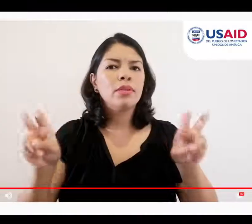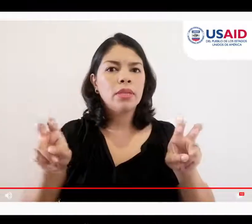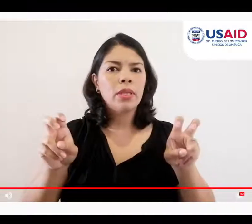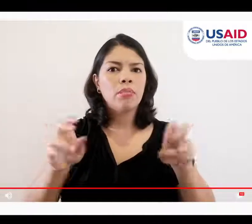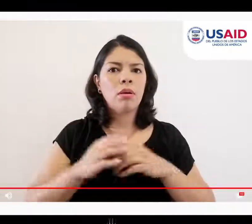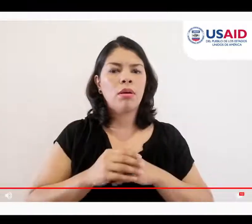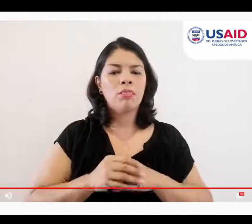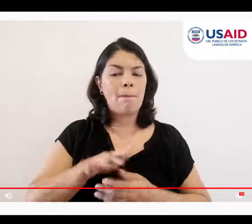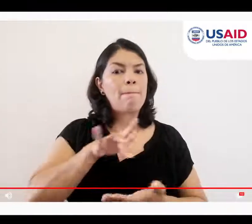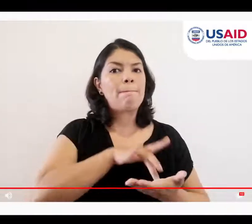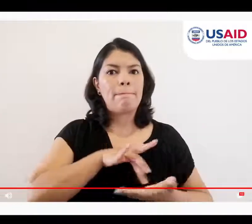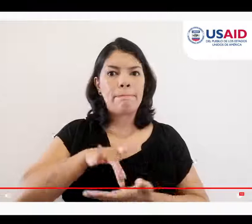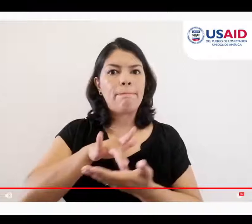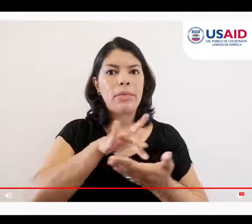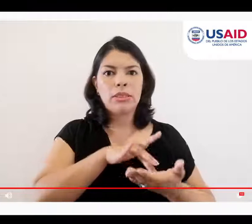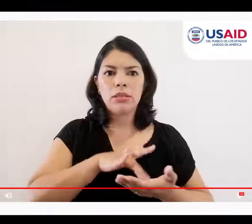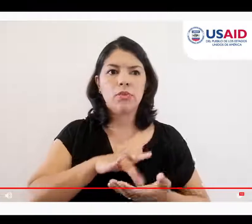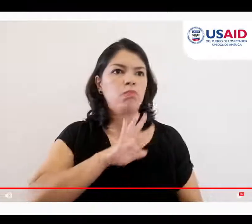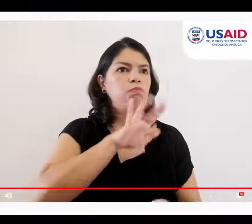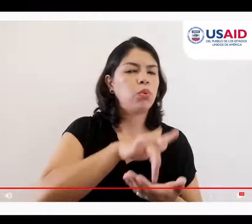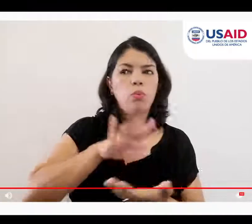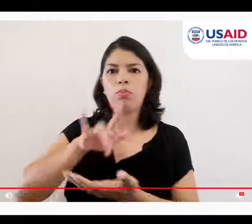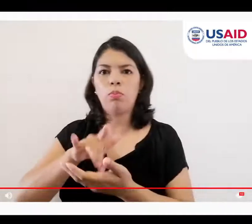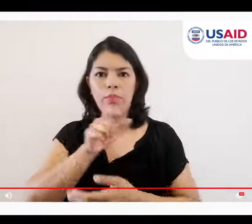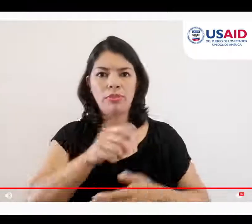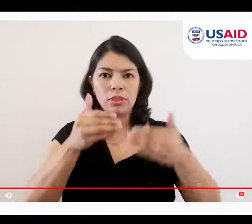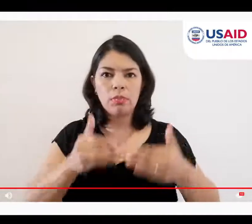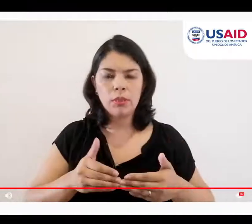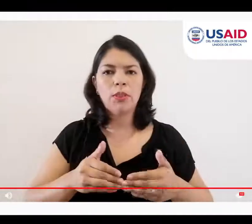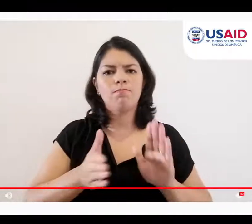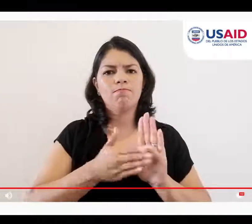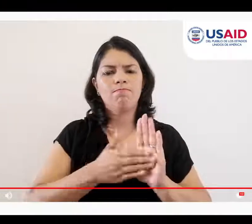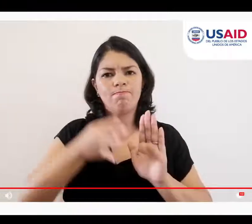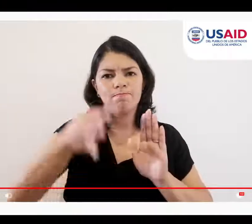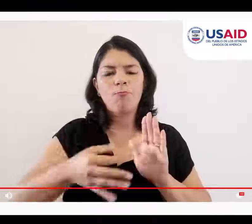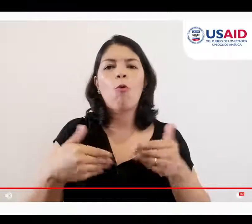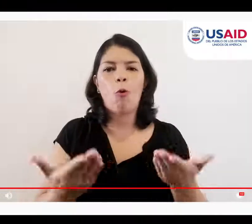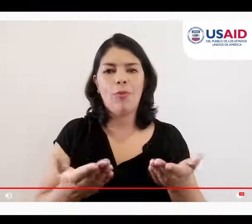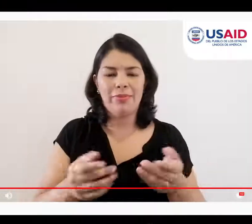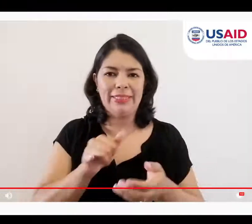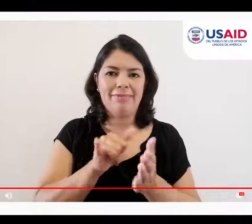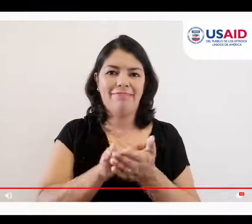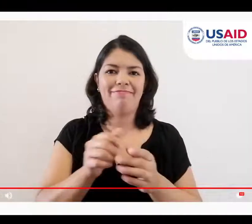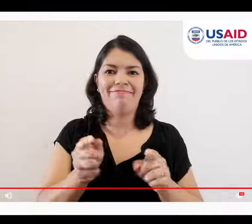acerca de la garantía en la participación de diferentes espacios para la población con discapacidad.